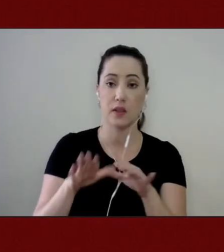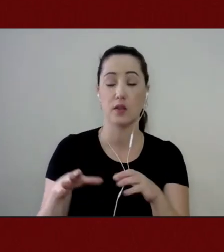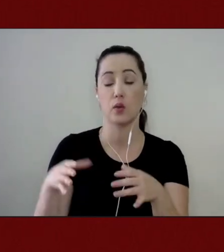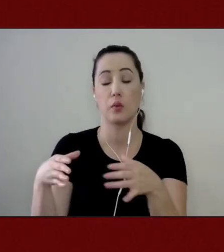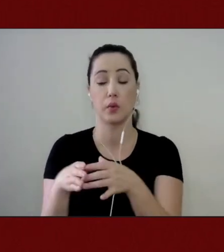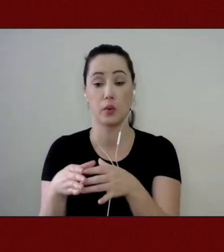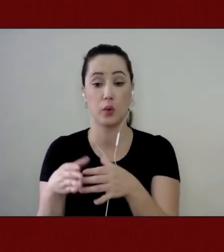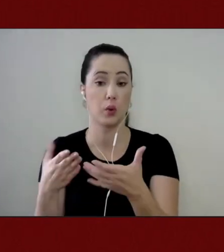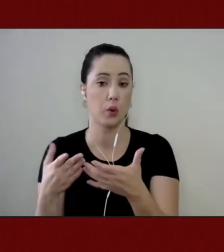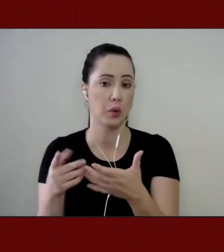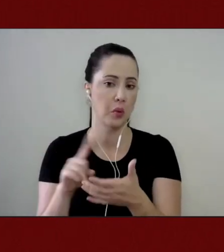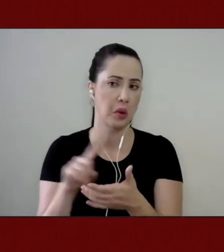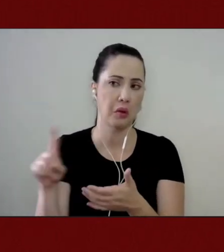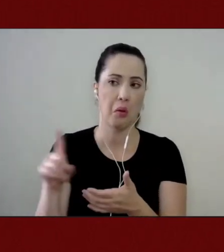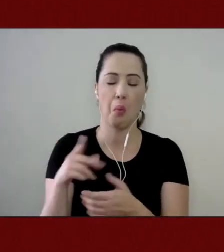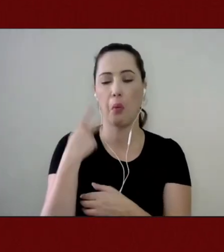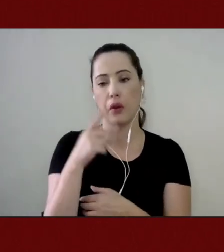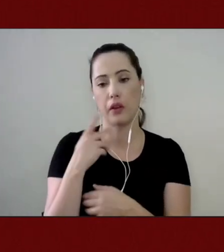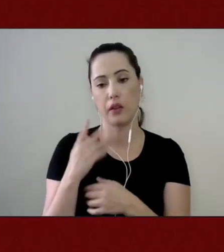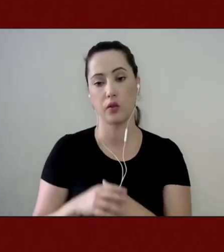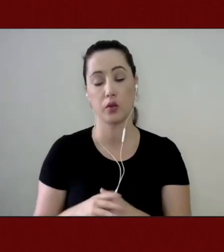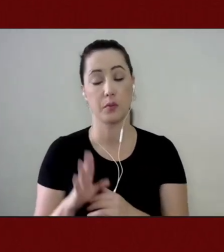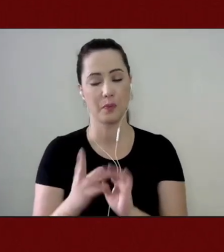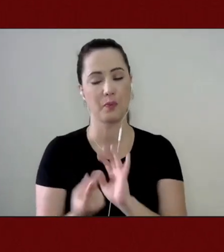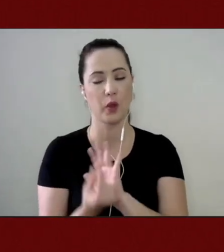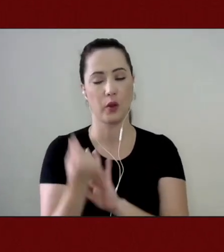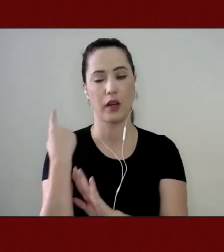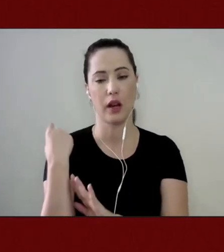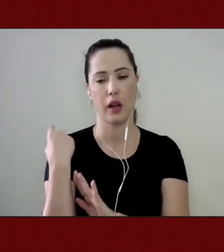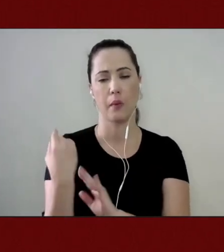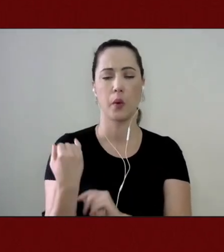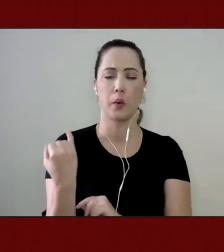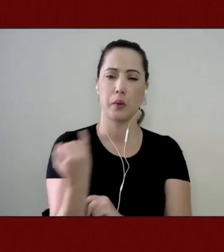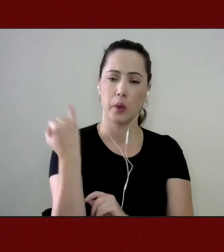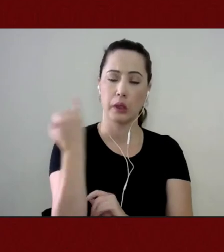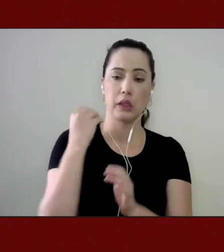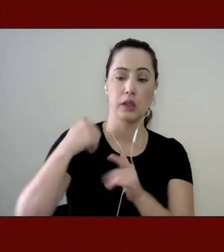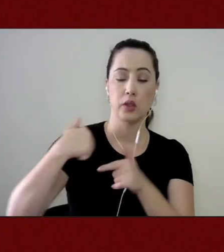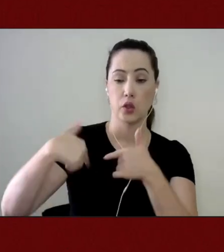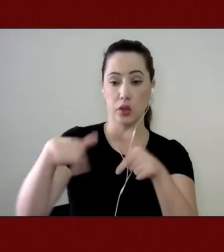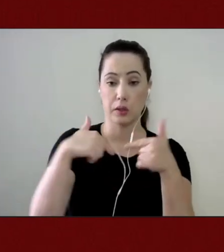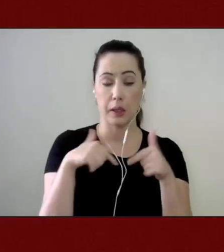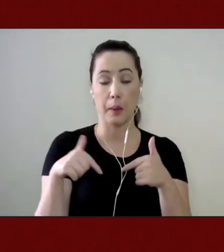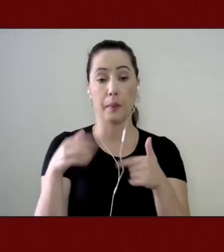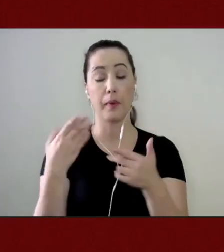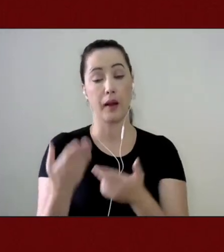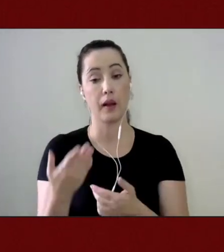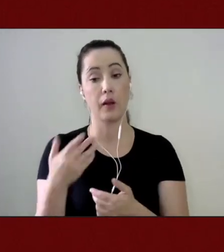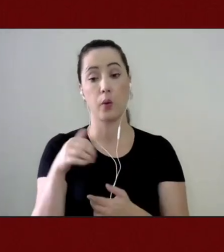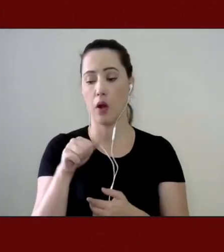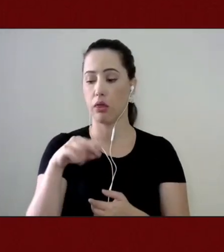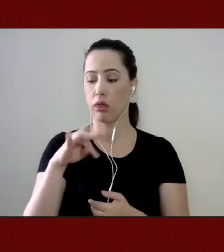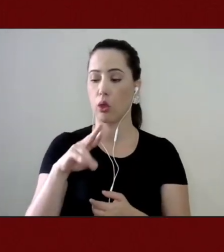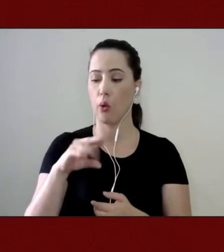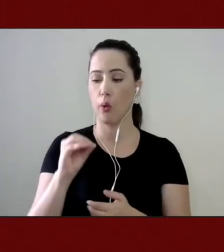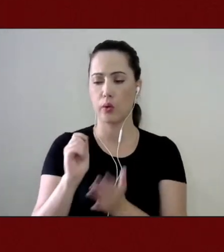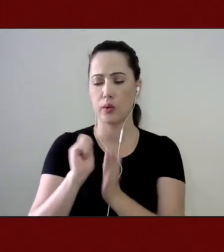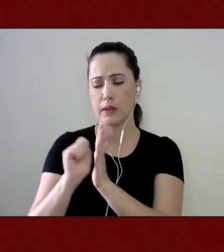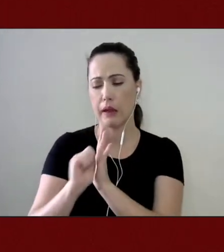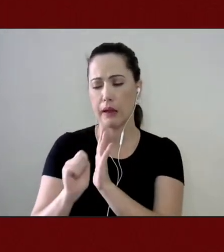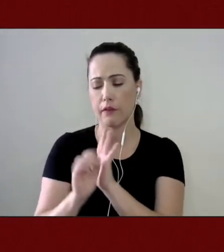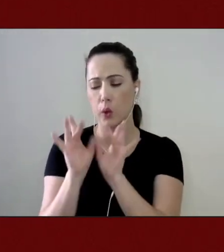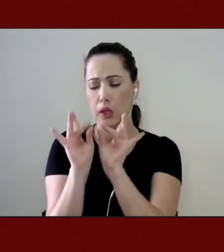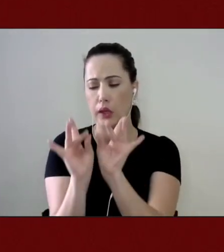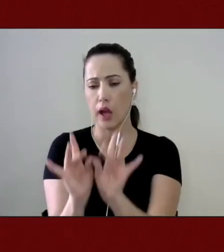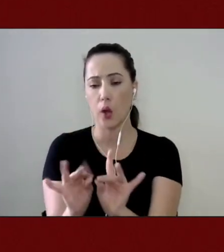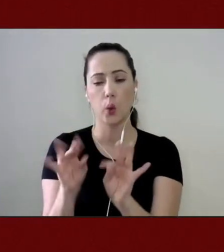trabalho do Antônio Rubim, a tese já antiga, na qual ele mapeou todo o aparato cultural, toda a produção